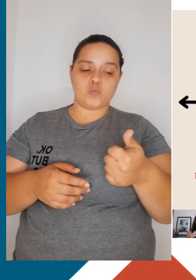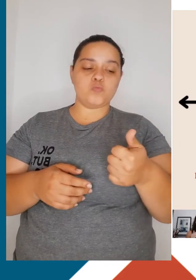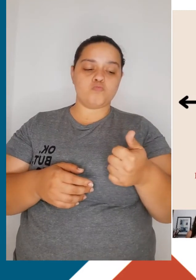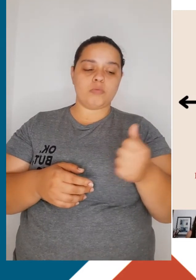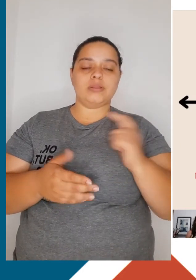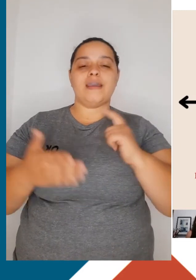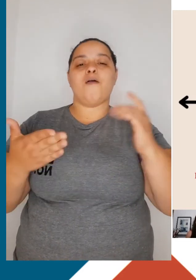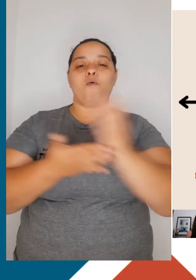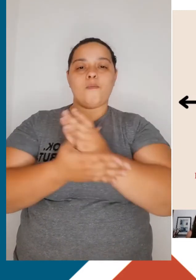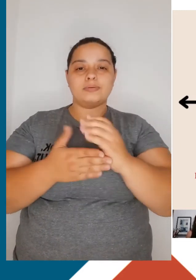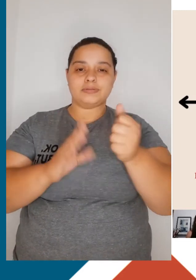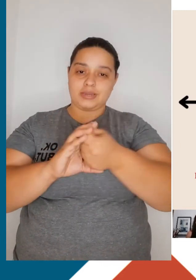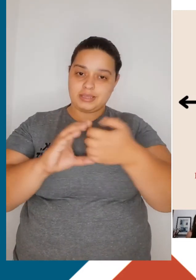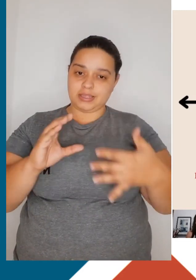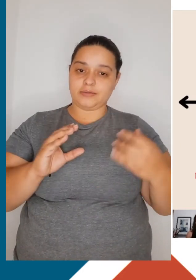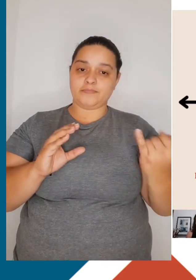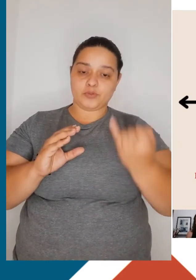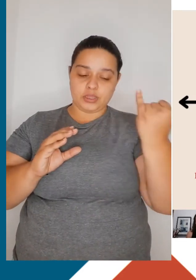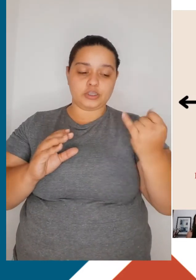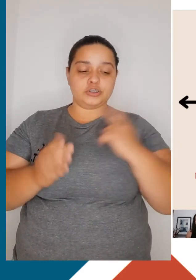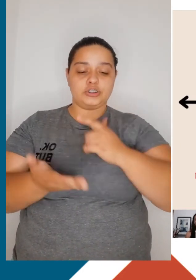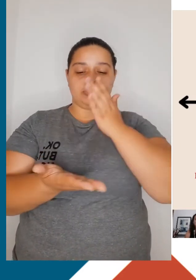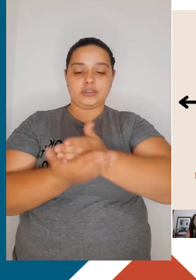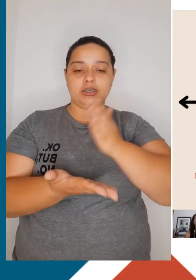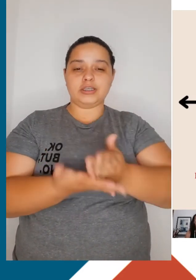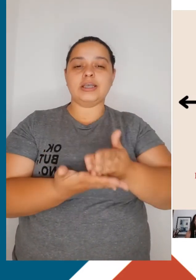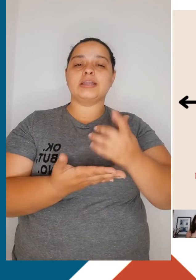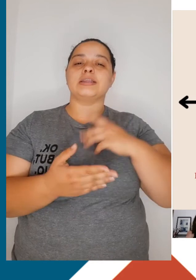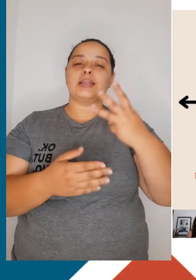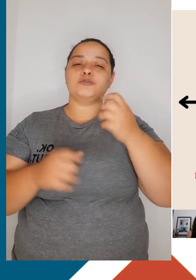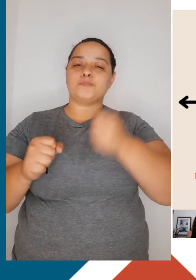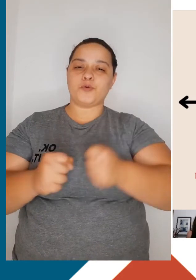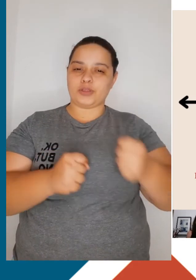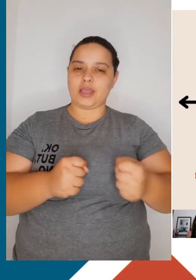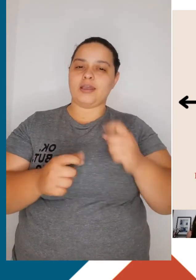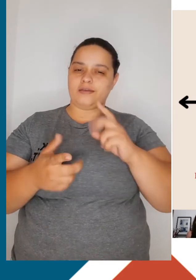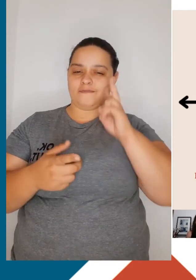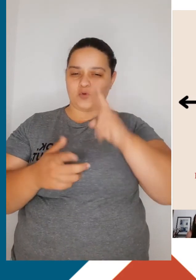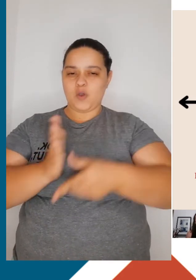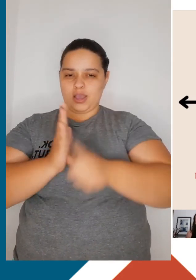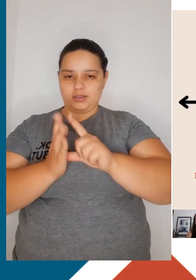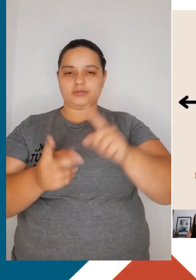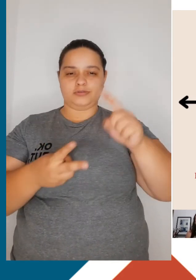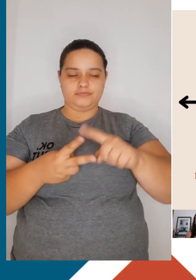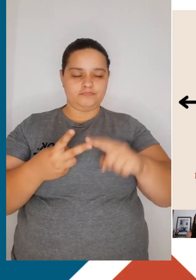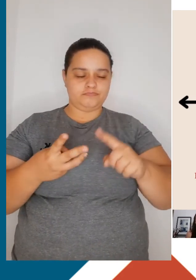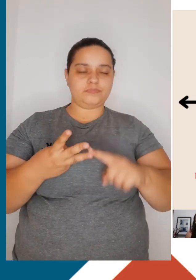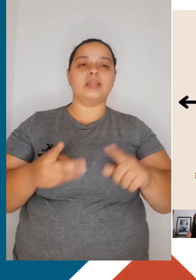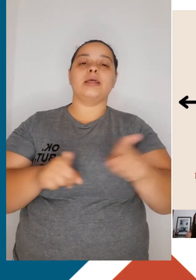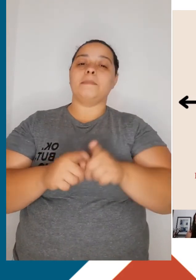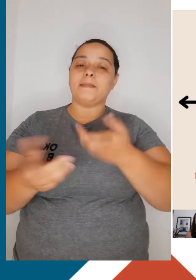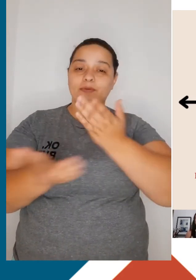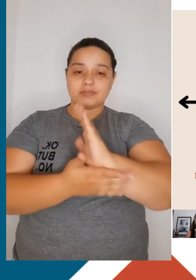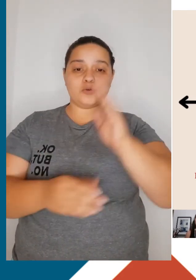trazendo algumas características importantes, como a divisão dos 3 poderes, como a gente viu nos ideais do iluminismo, né? A aprovação